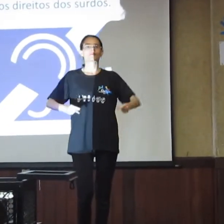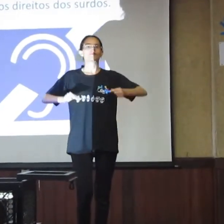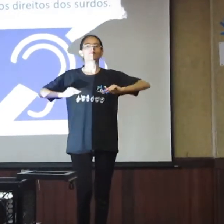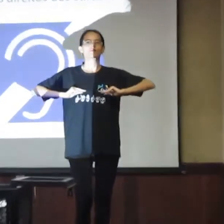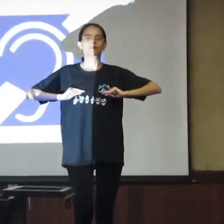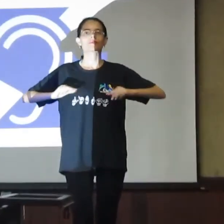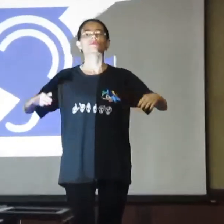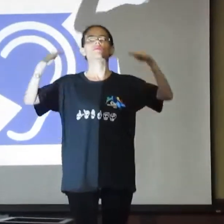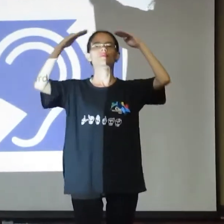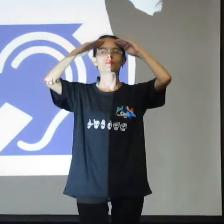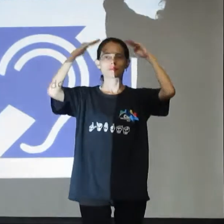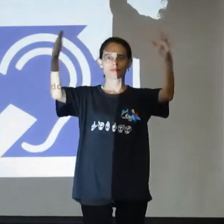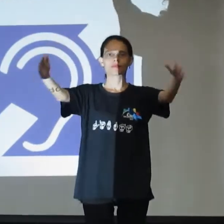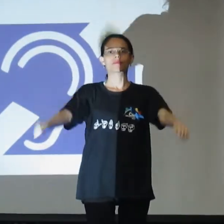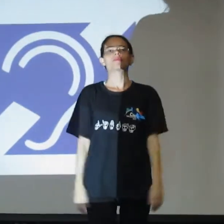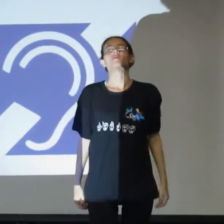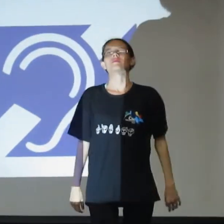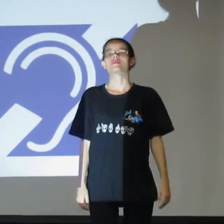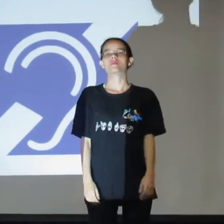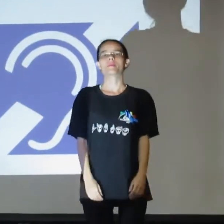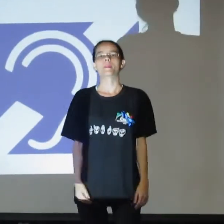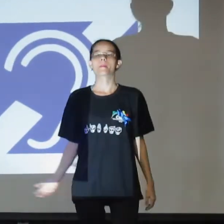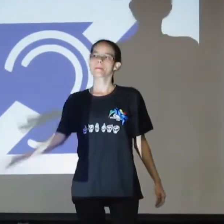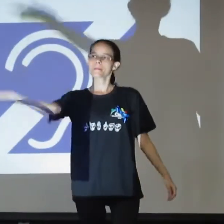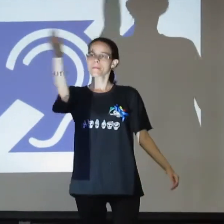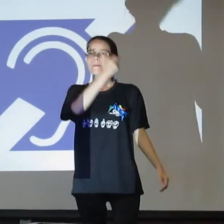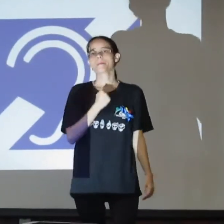merecem respeito.